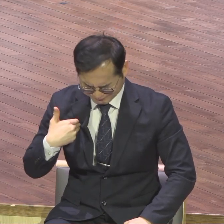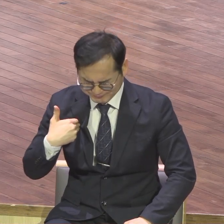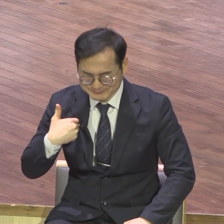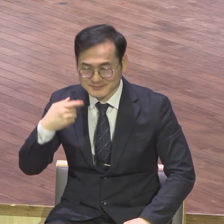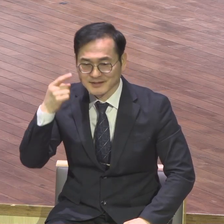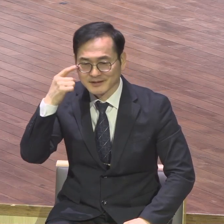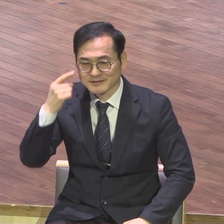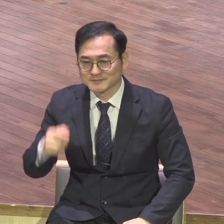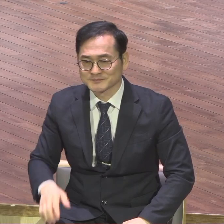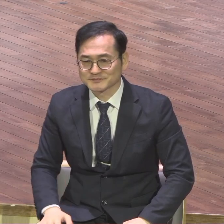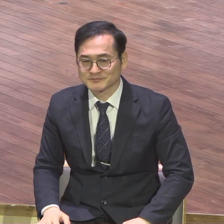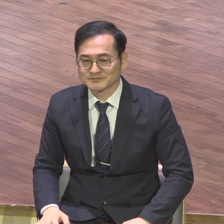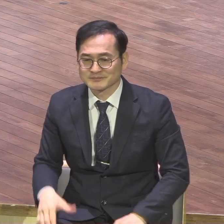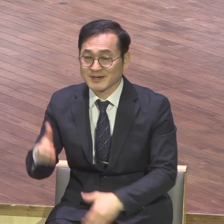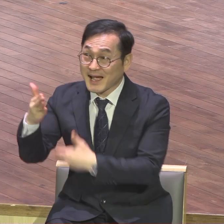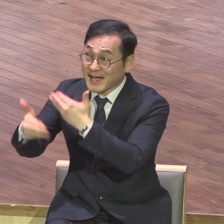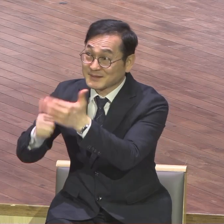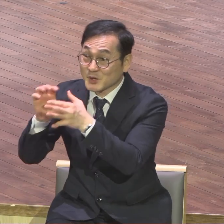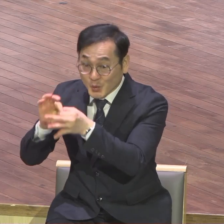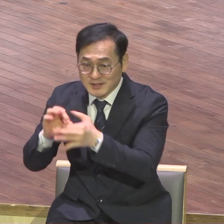하나님 때문에 감사하시기 바랍니다.